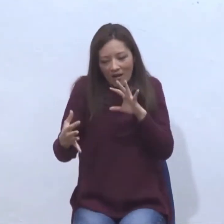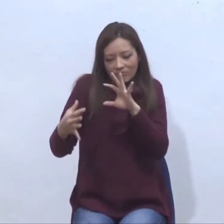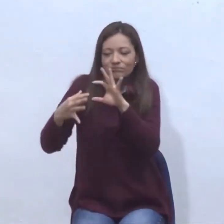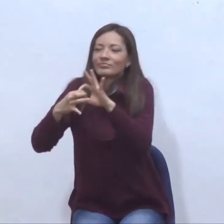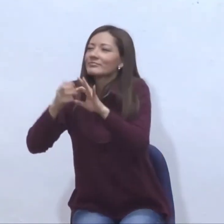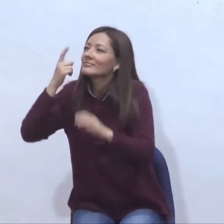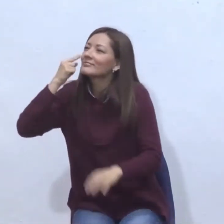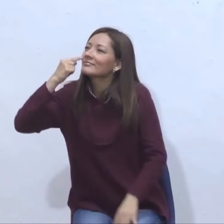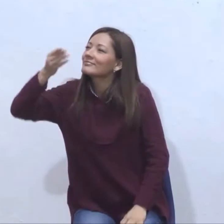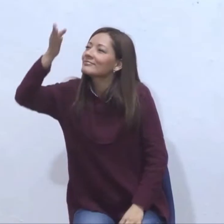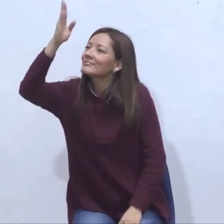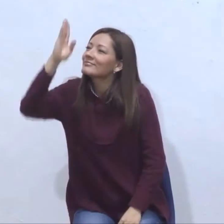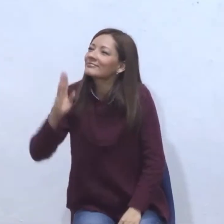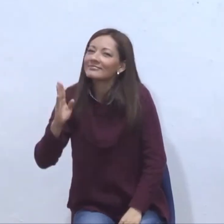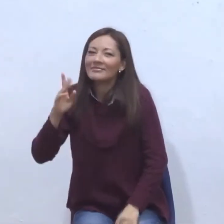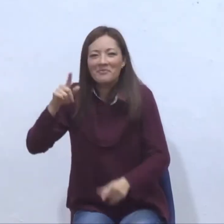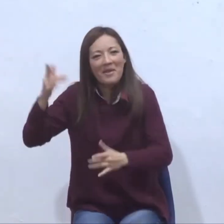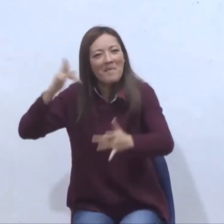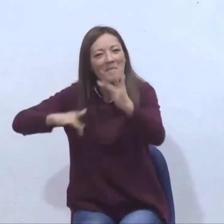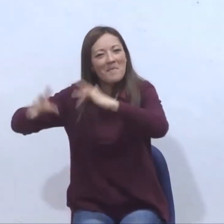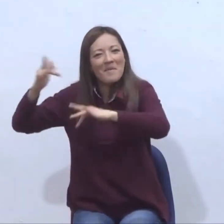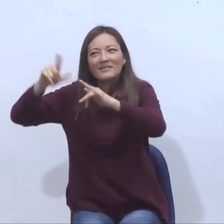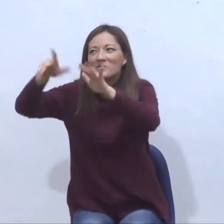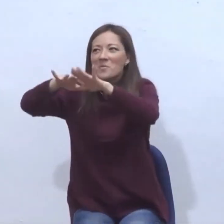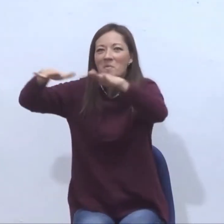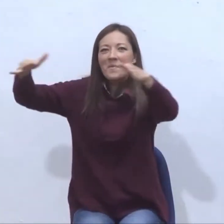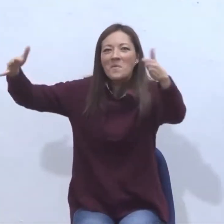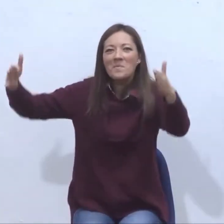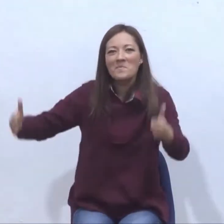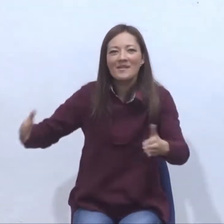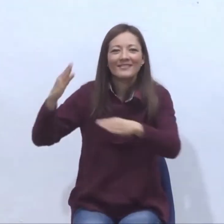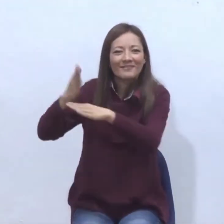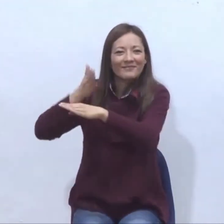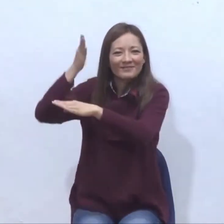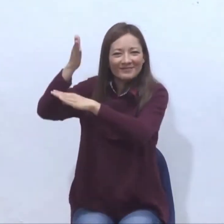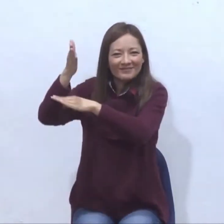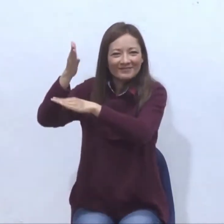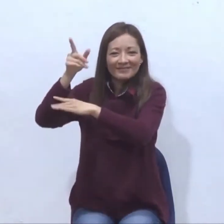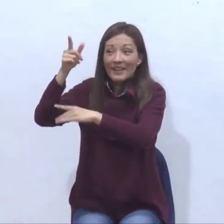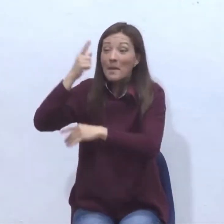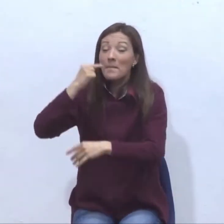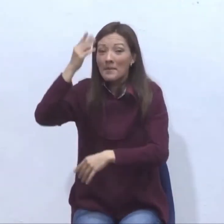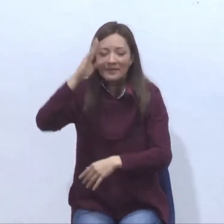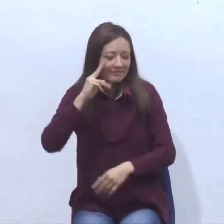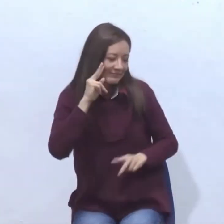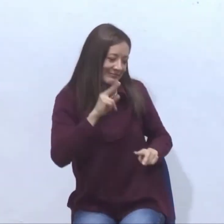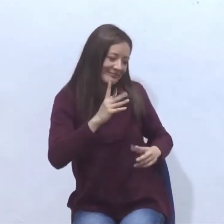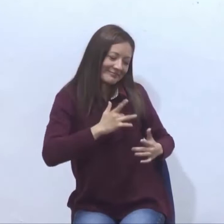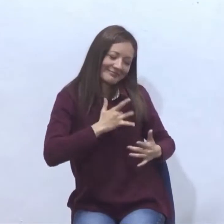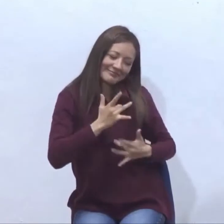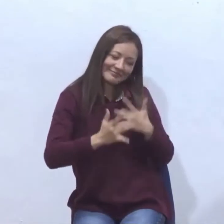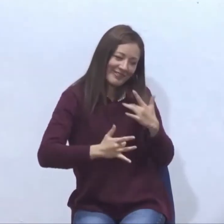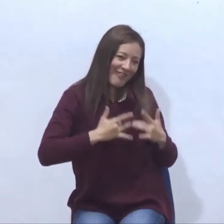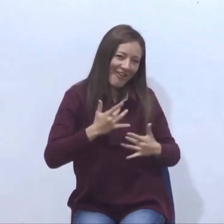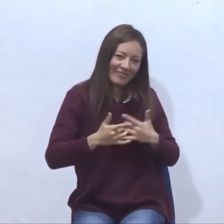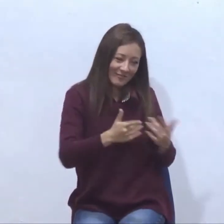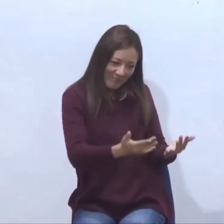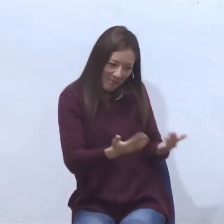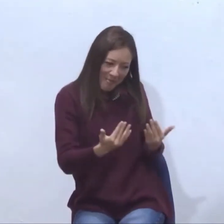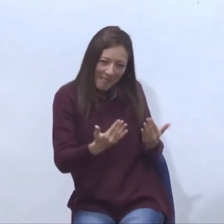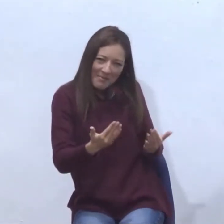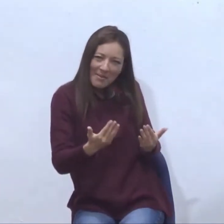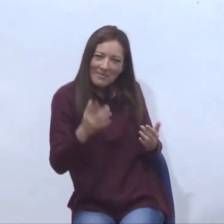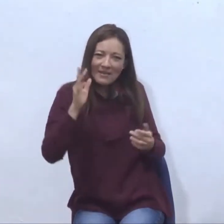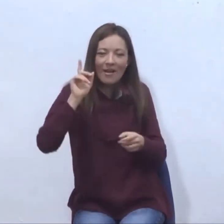y ahora tenemos derecho a participar de su mesa. El Padre se goza de ello. Él se goza de que nosotros vengamos a